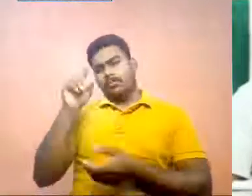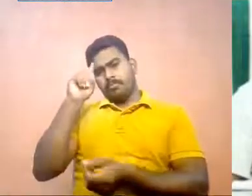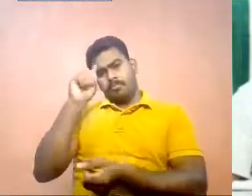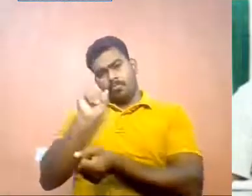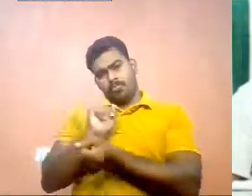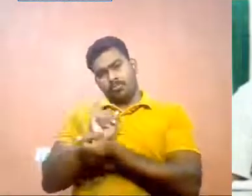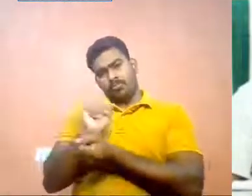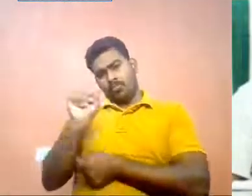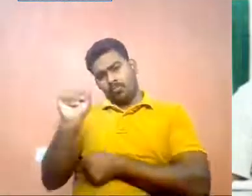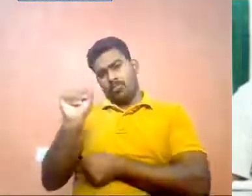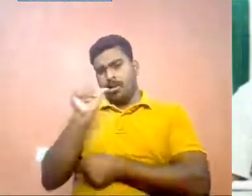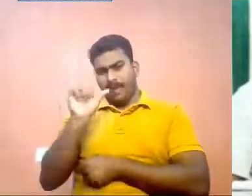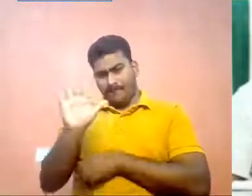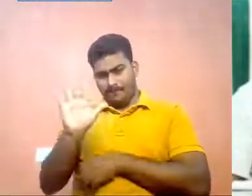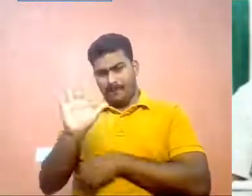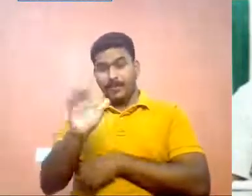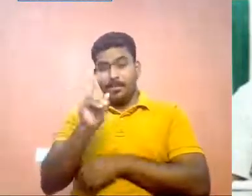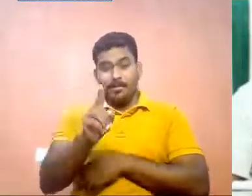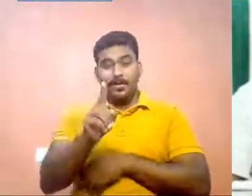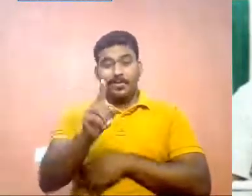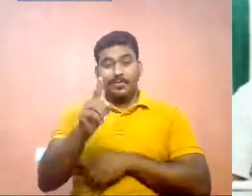നമ്മുടെ അതത് പ്രദേശത്തുള്ള